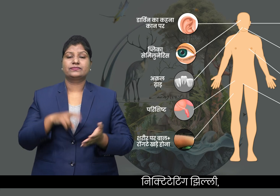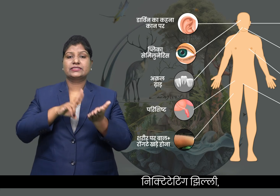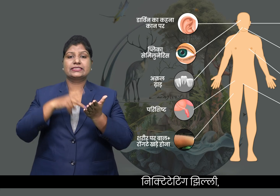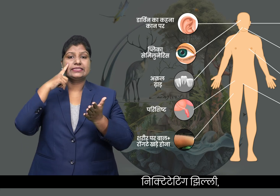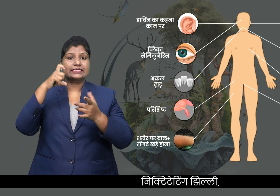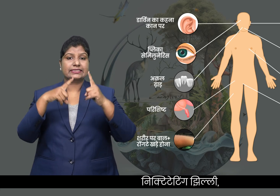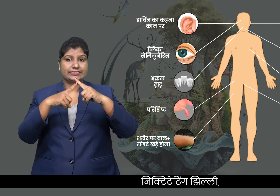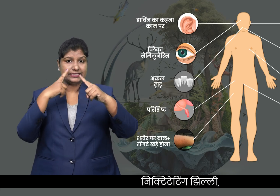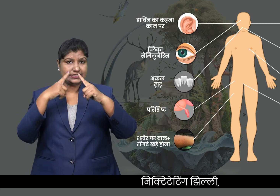निक्टिडेटिंग झिल्ली,